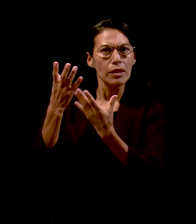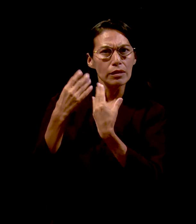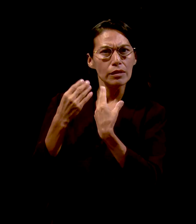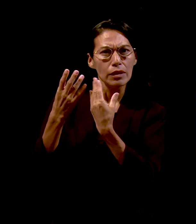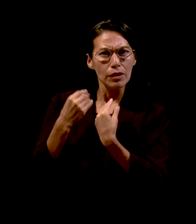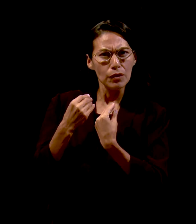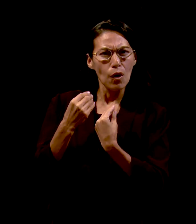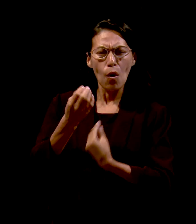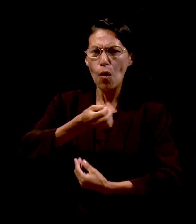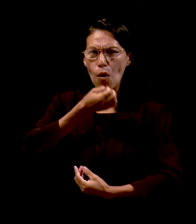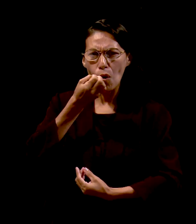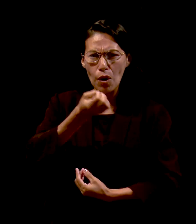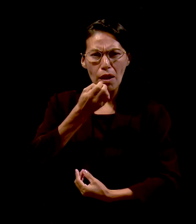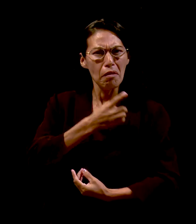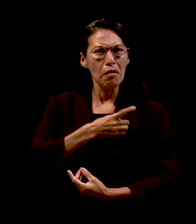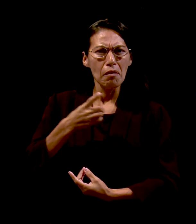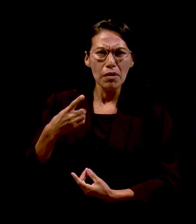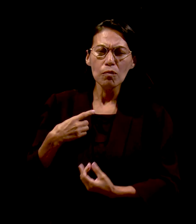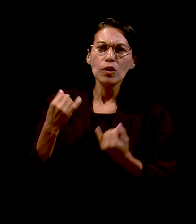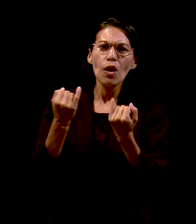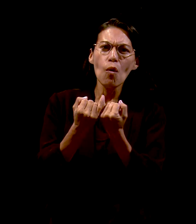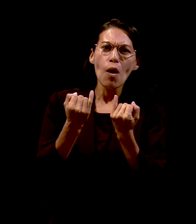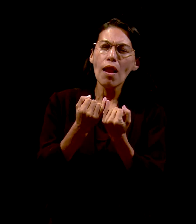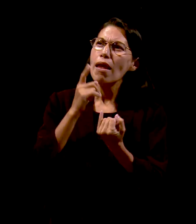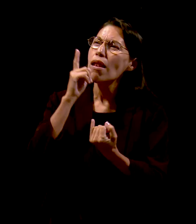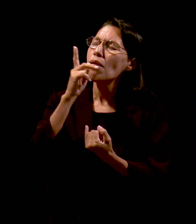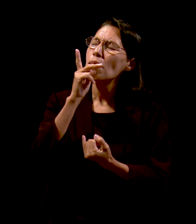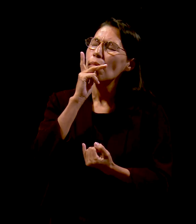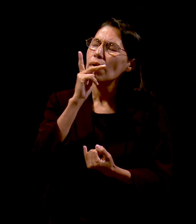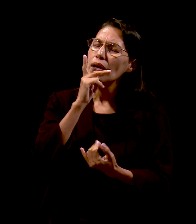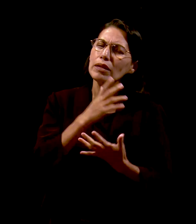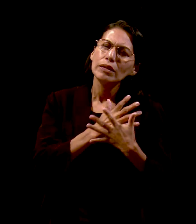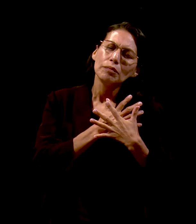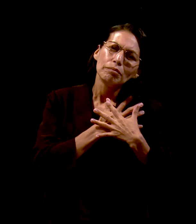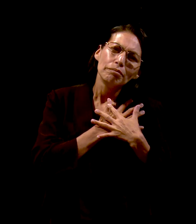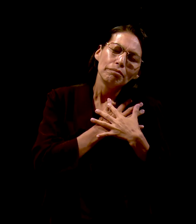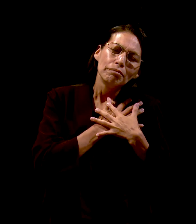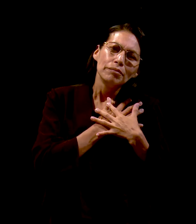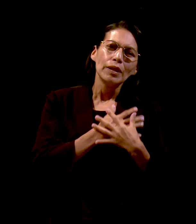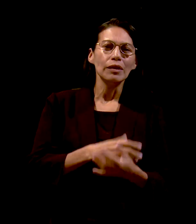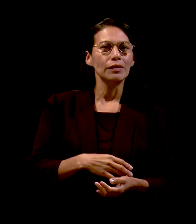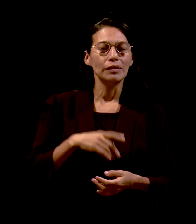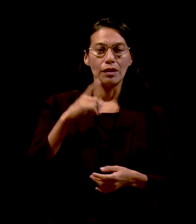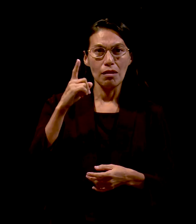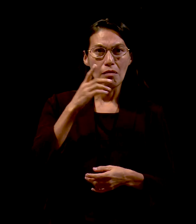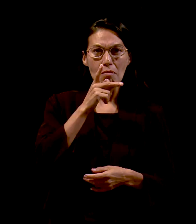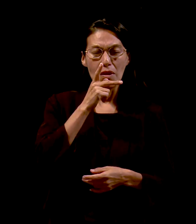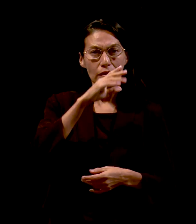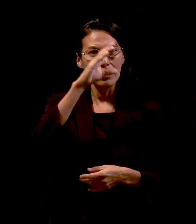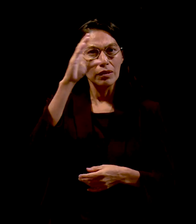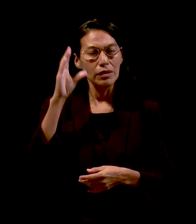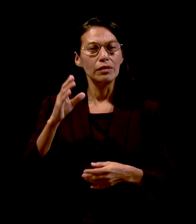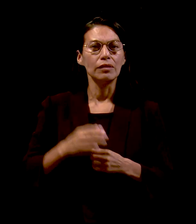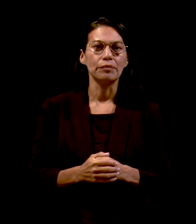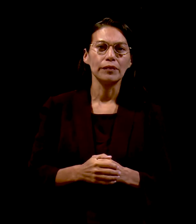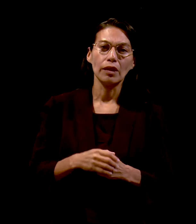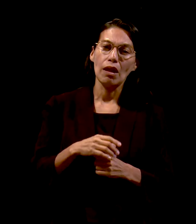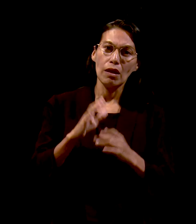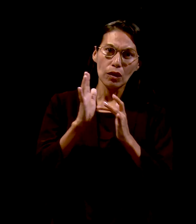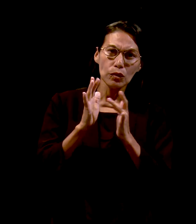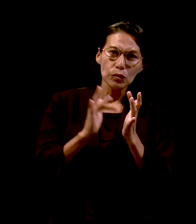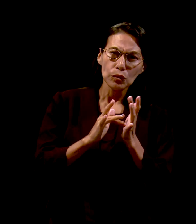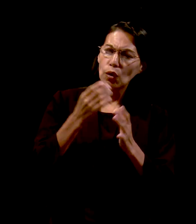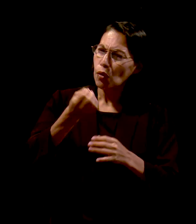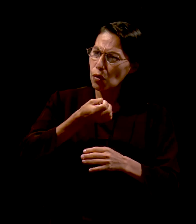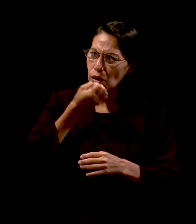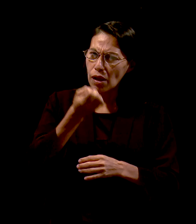comunicarnos a dios como a nuestro padre celestial lleno de amor y con ternura y